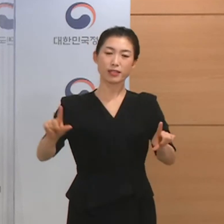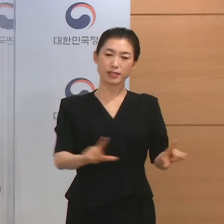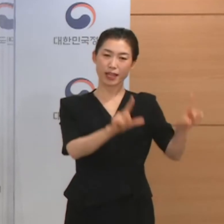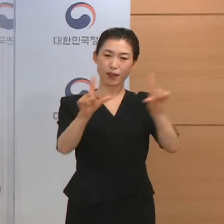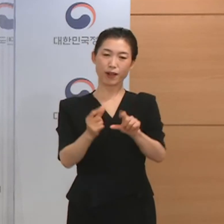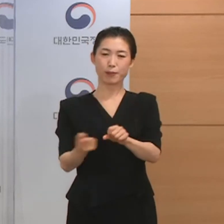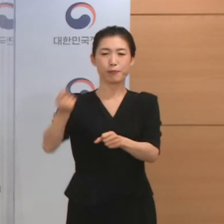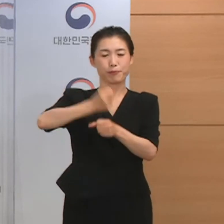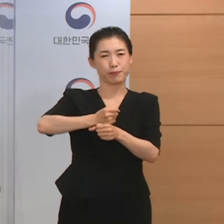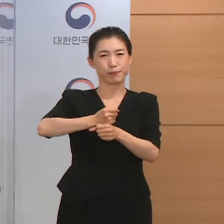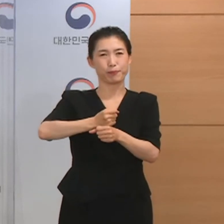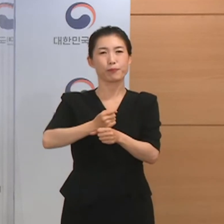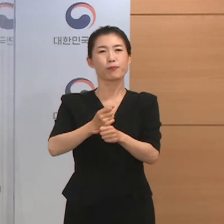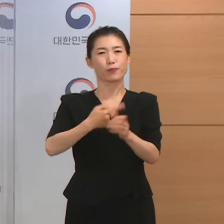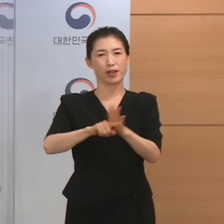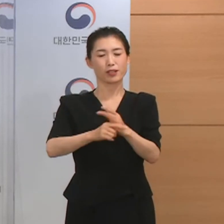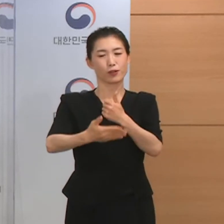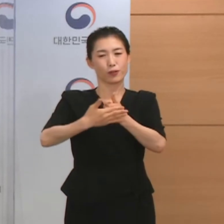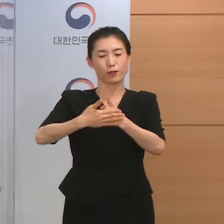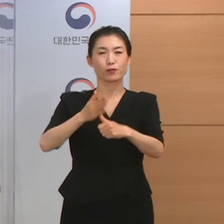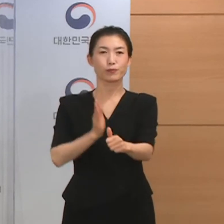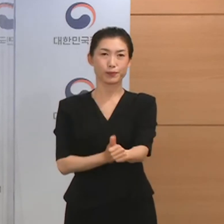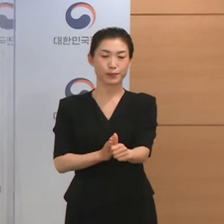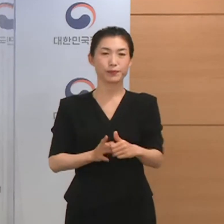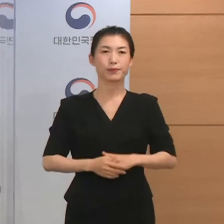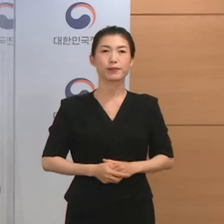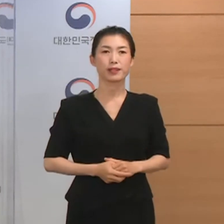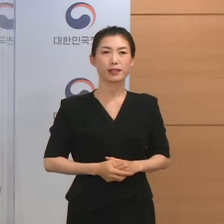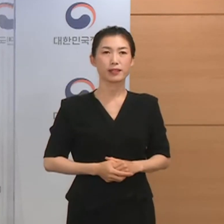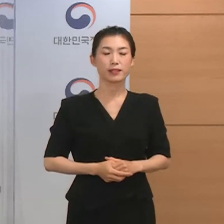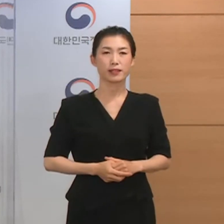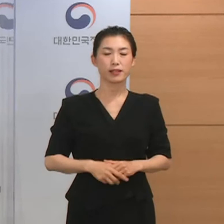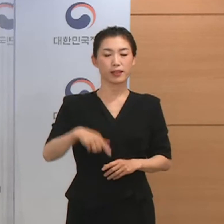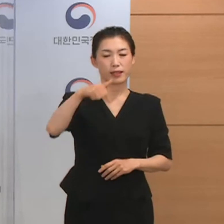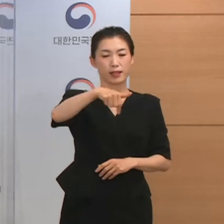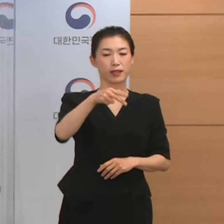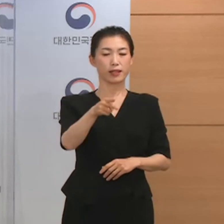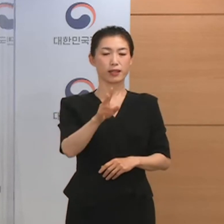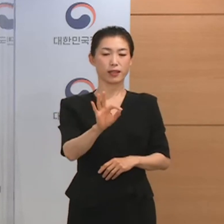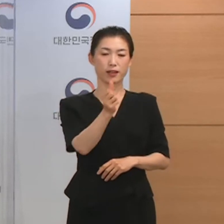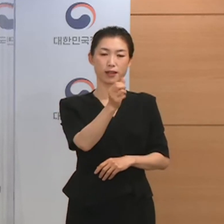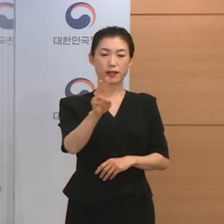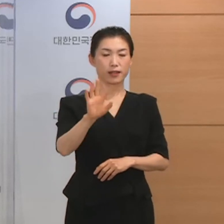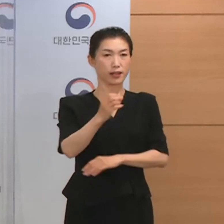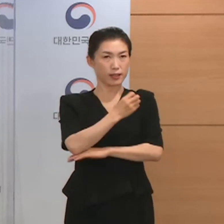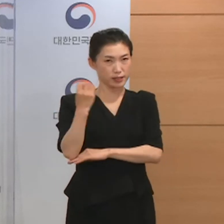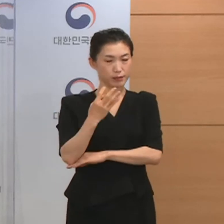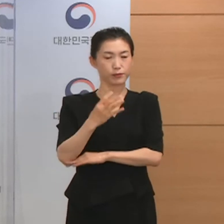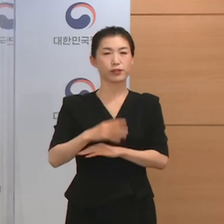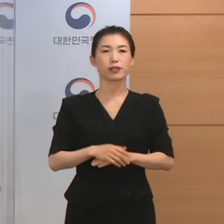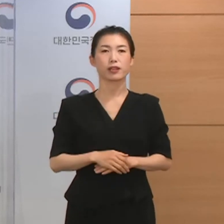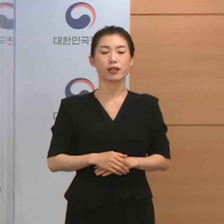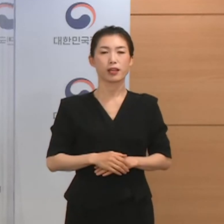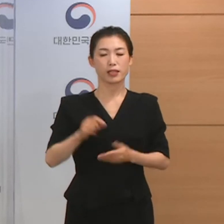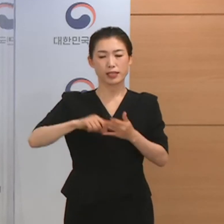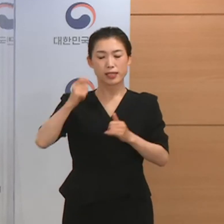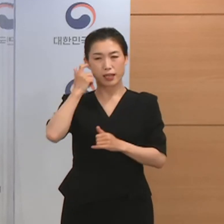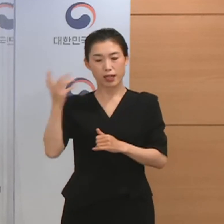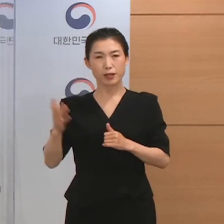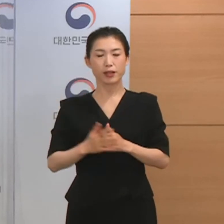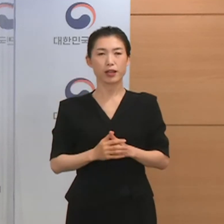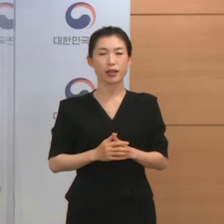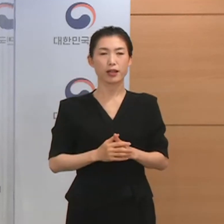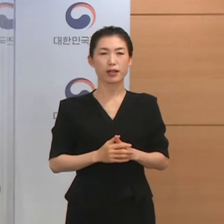예방접종에 적극 동참해 주실 것을 부탁드립니다. 네, 경향신문 이창준 기자님 질의입니다. 시기별 접종